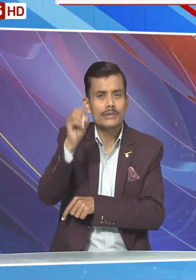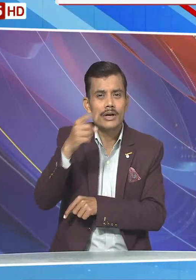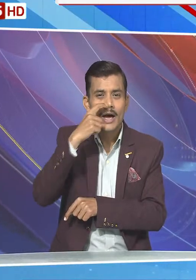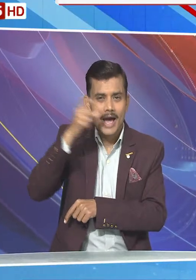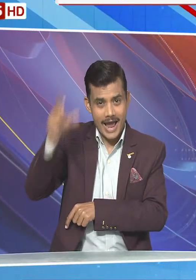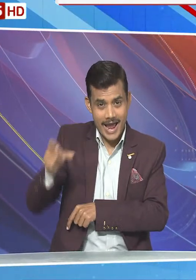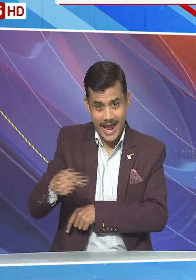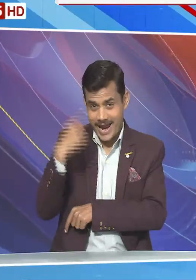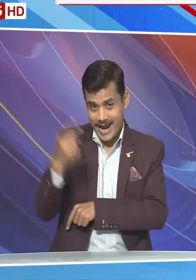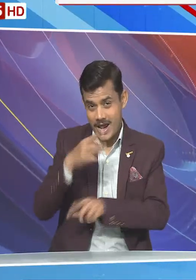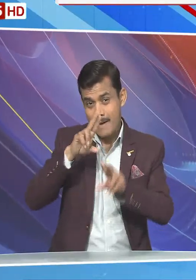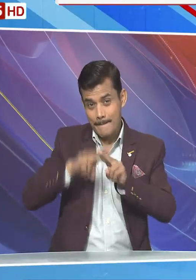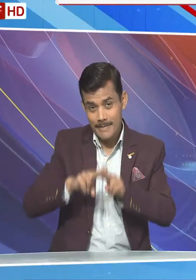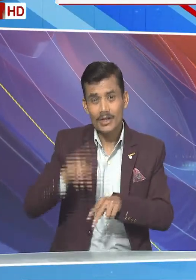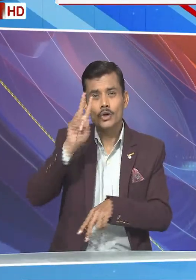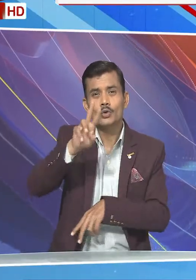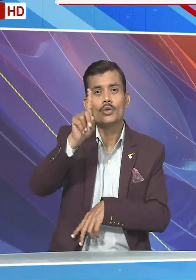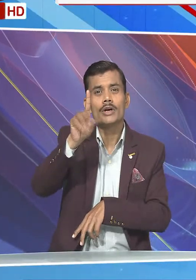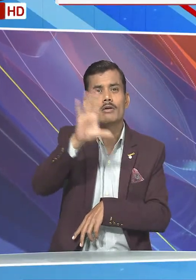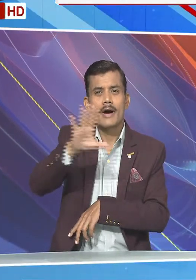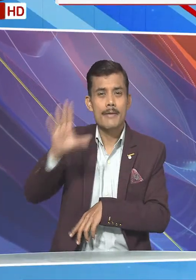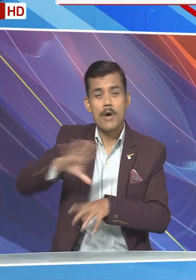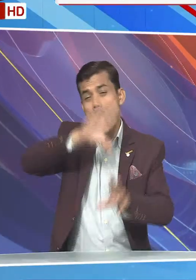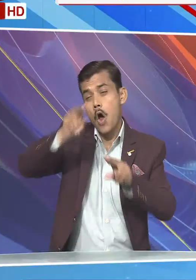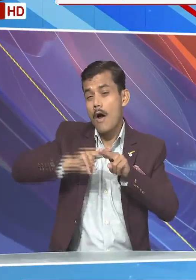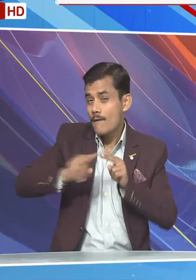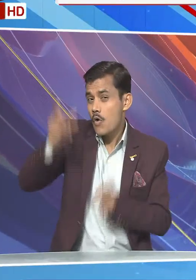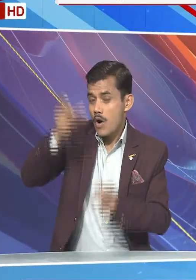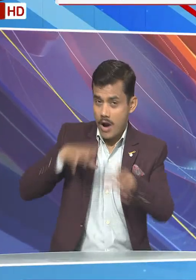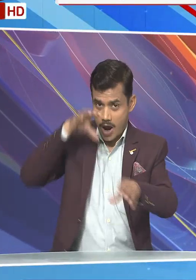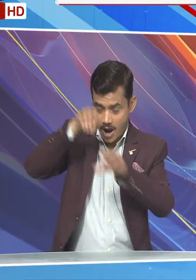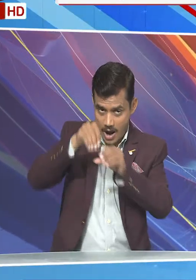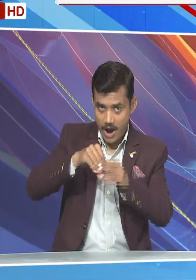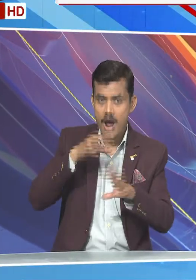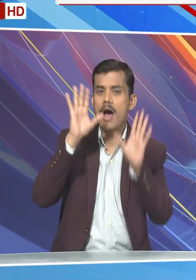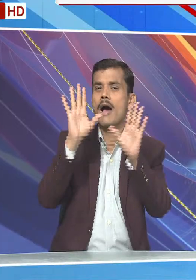कुल 2155 कैडेटों को शामिल किया गया है,